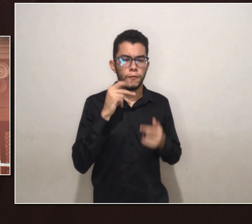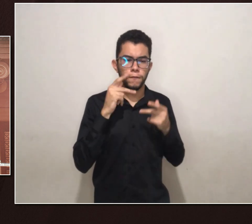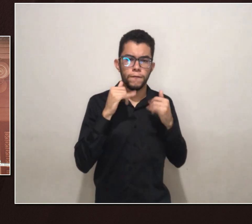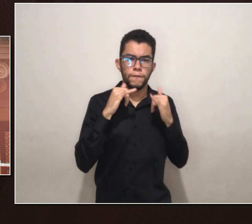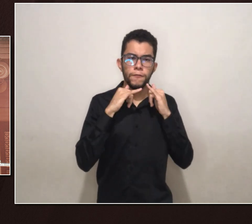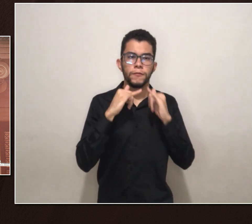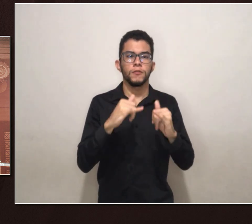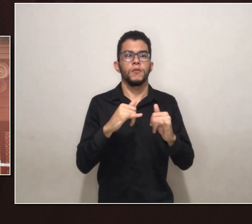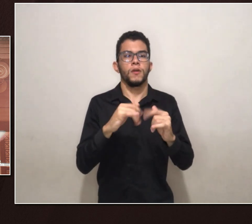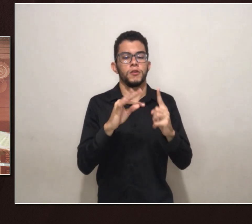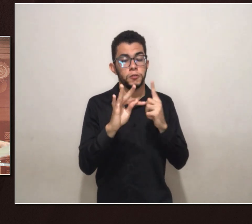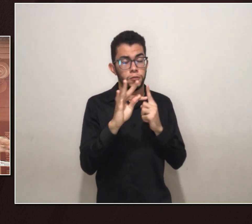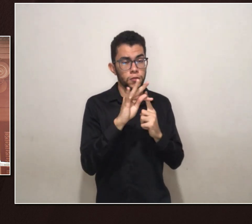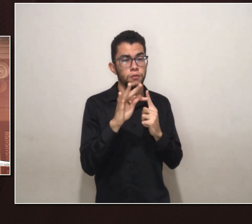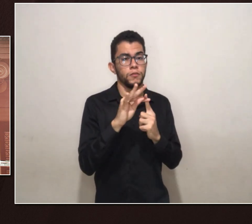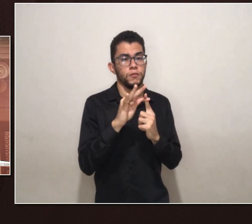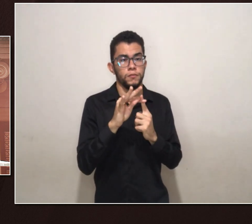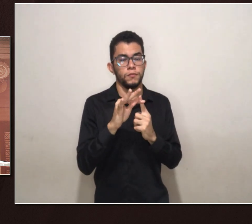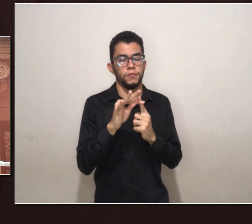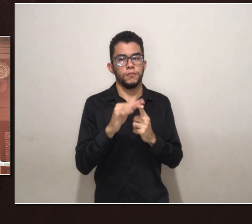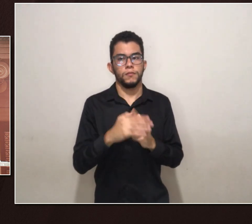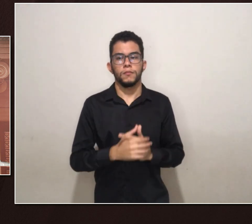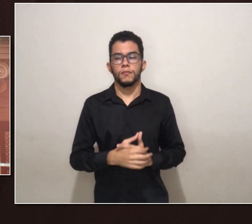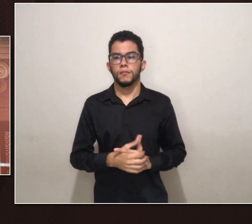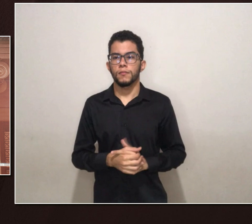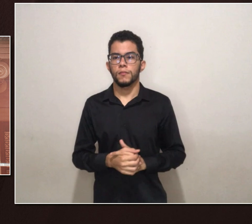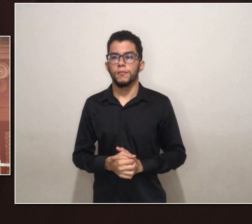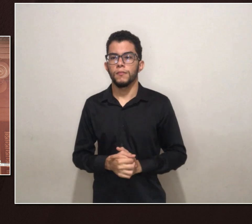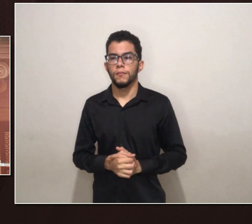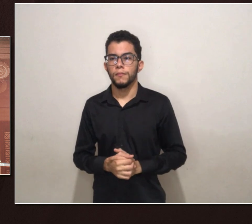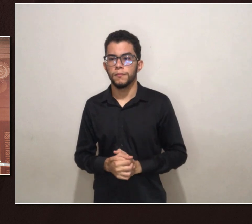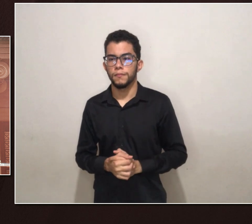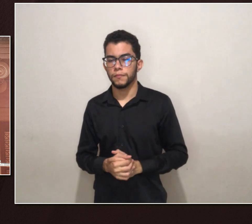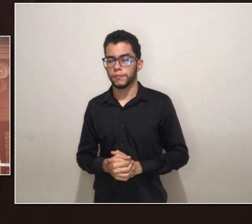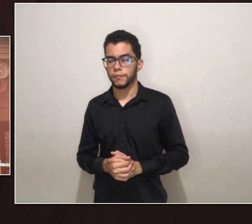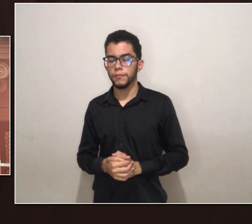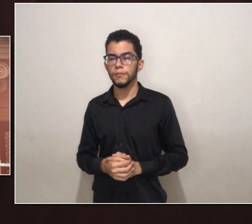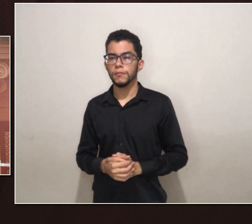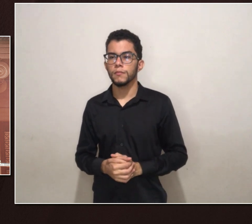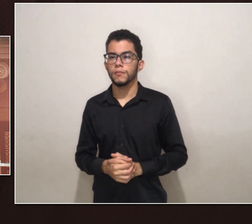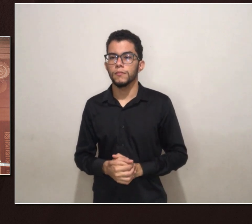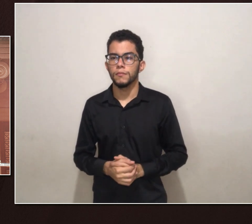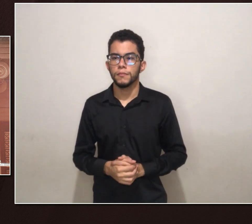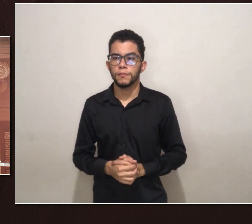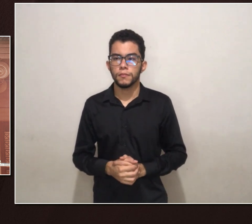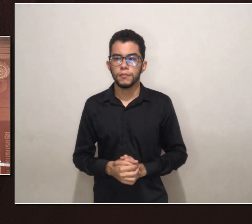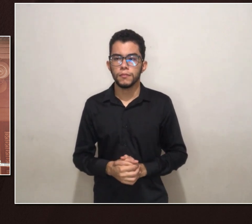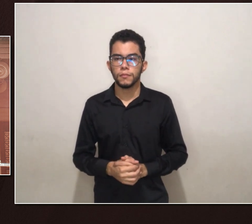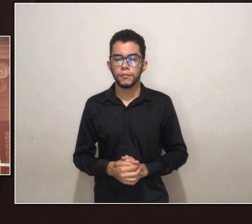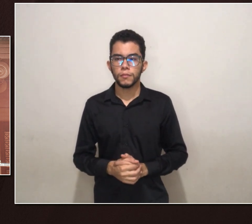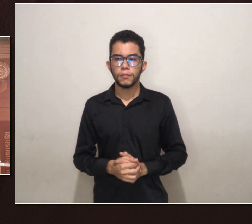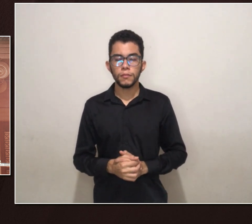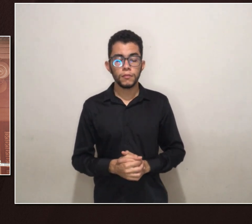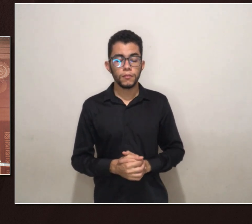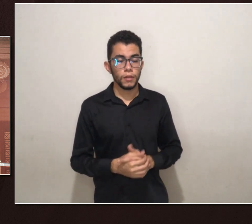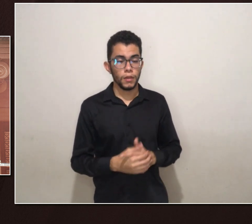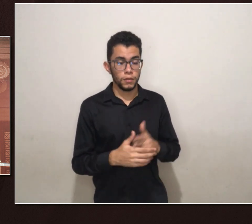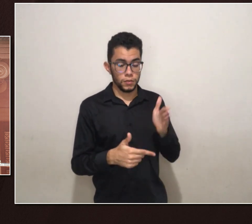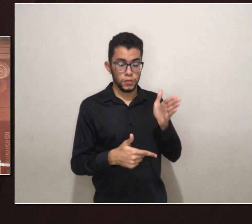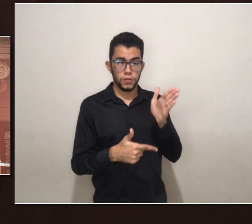carta a Timóteo, Paulo falou de uma grande casa. Aí já é preocupante. 2 Timóteo